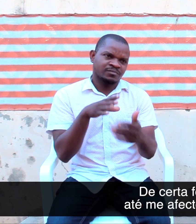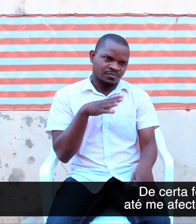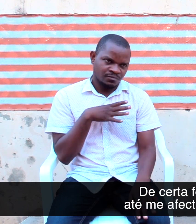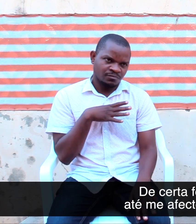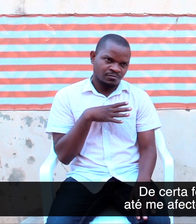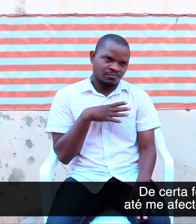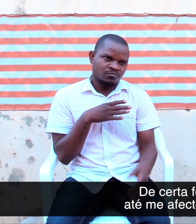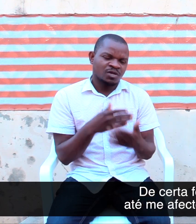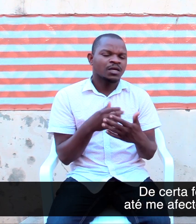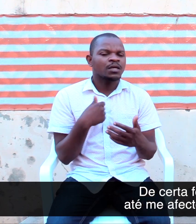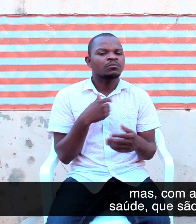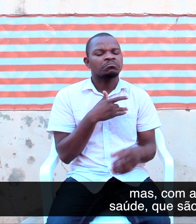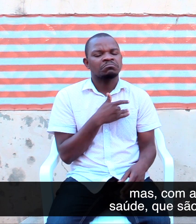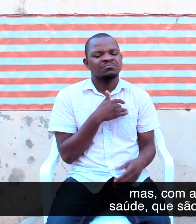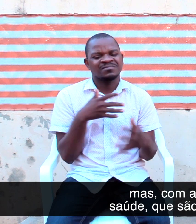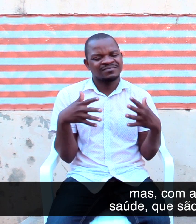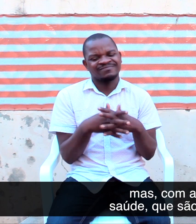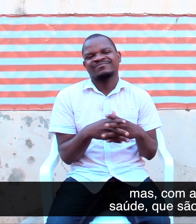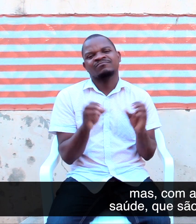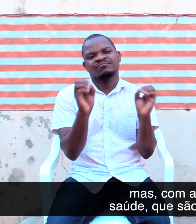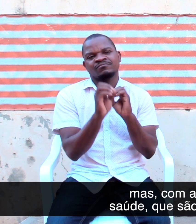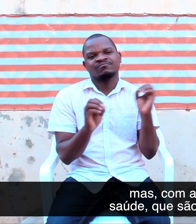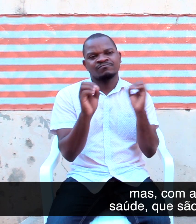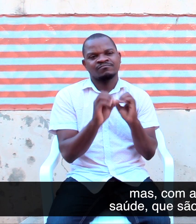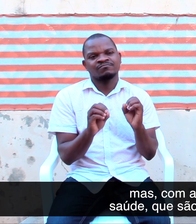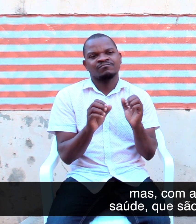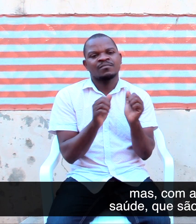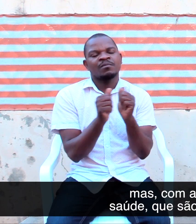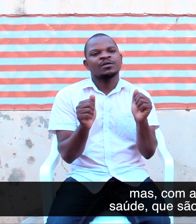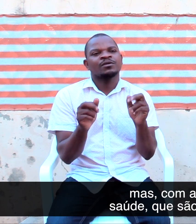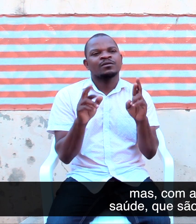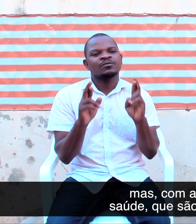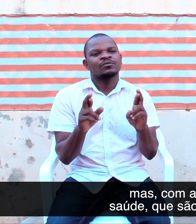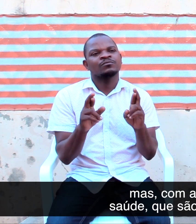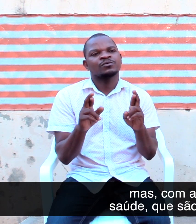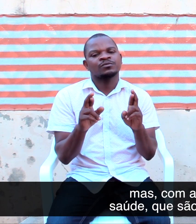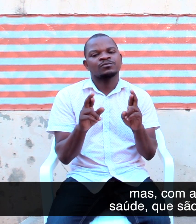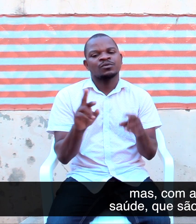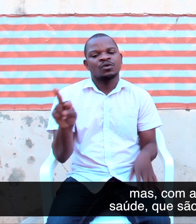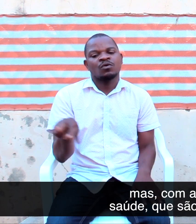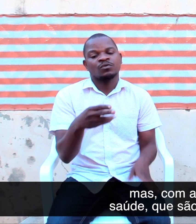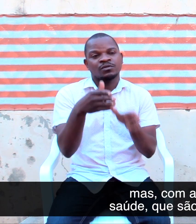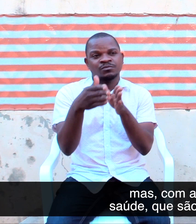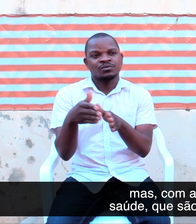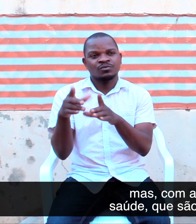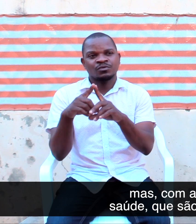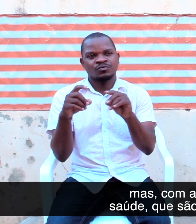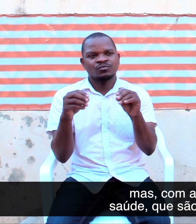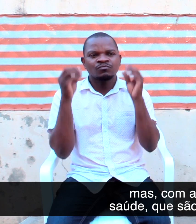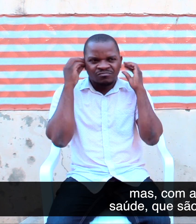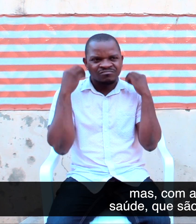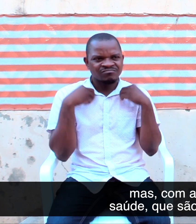afetou-me psicologicamente. Mas com a ajuda do pessoal de saúde, né, que são